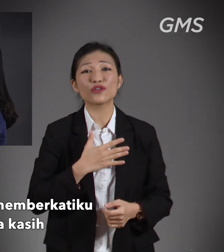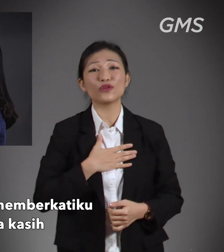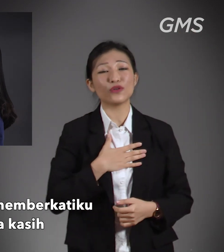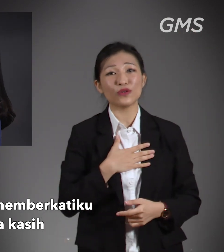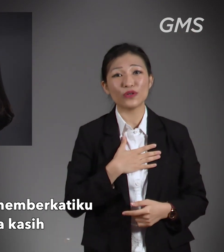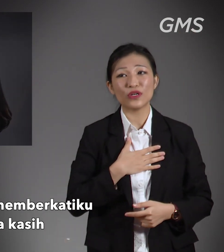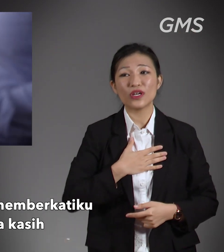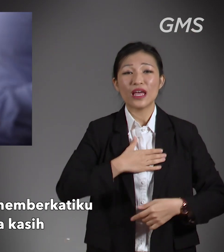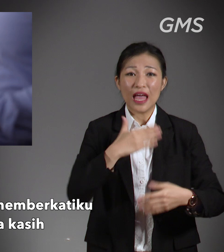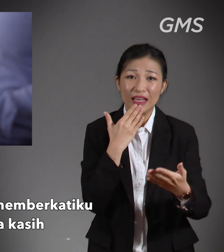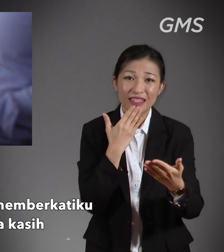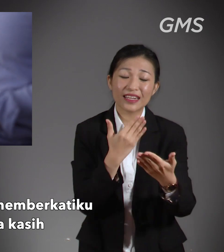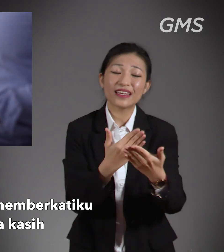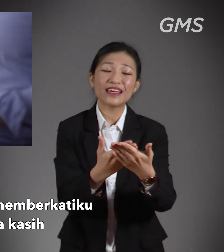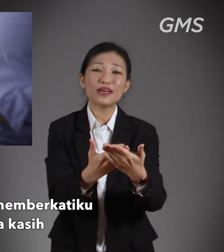memberkatiku.